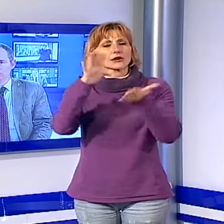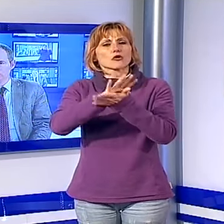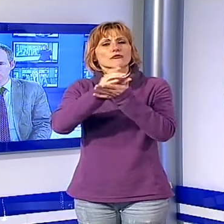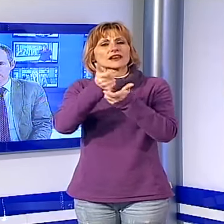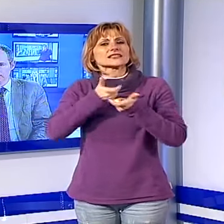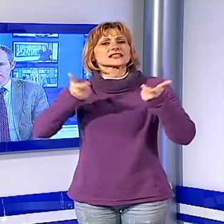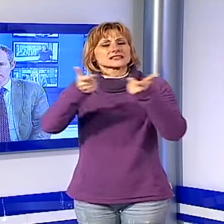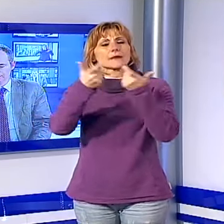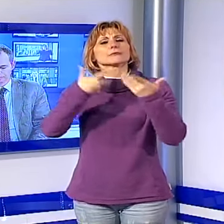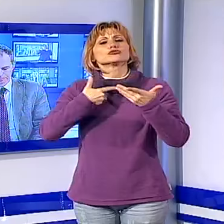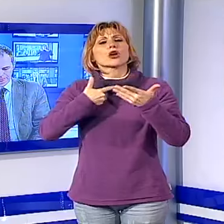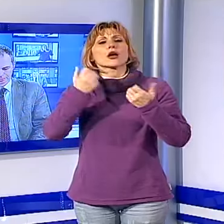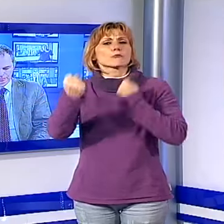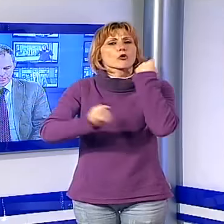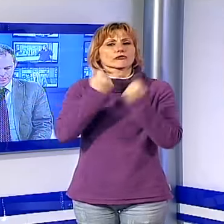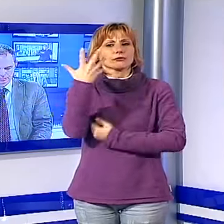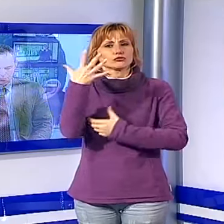Movimento 5 Stelle.